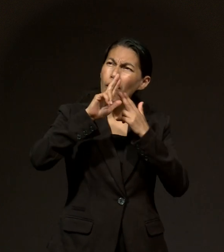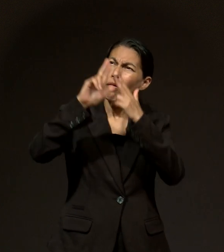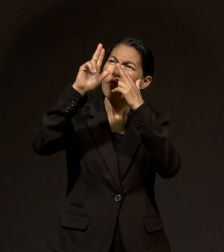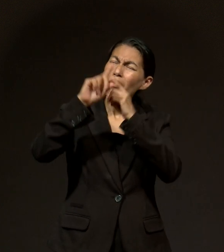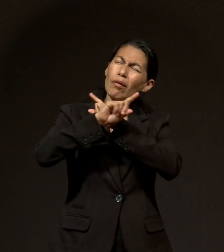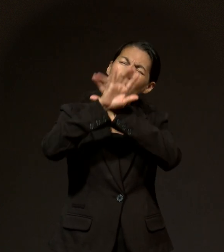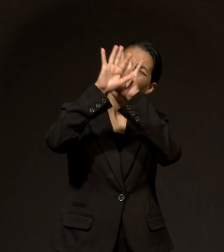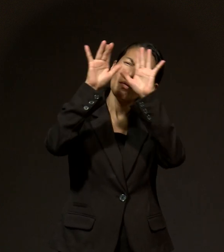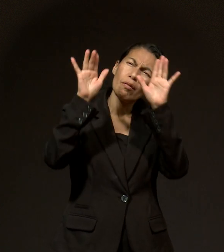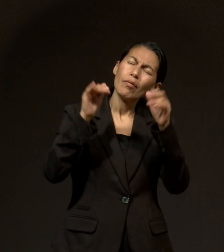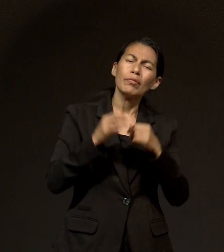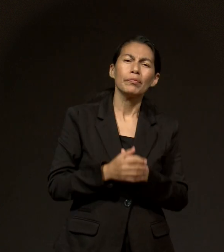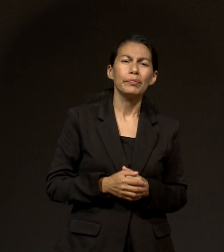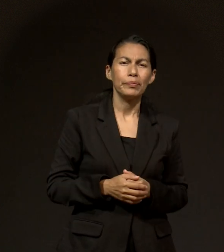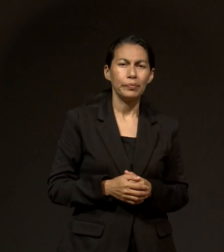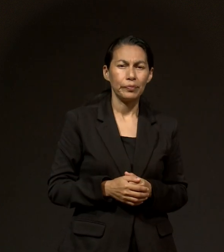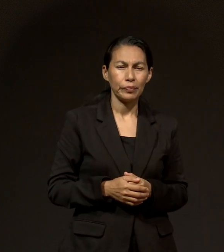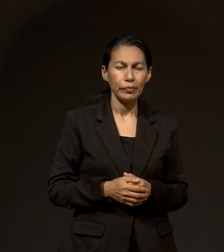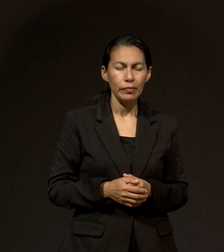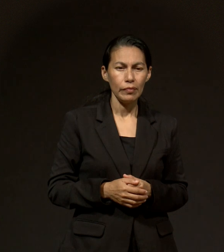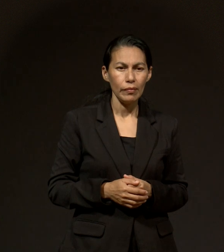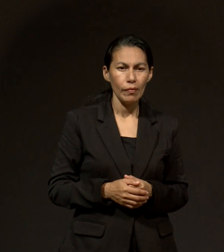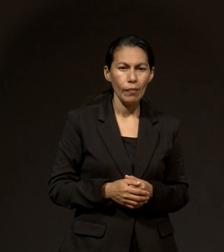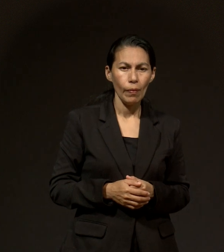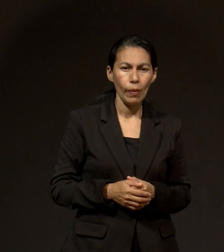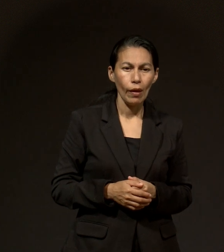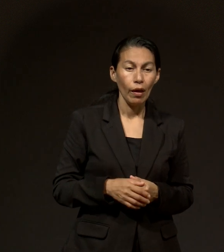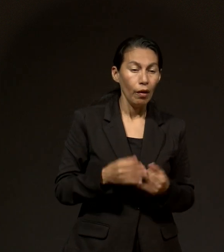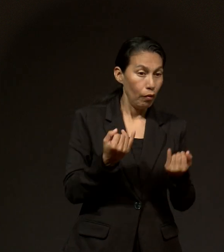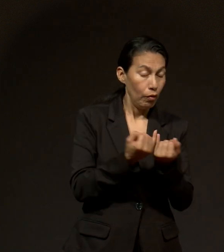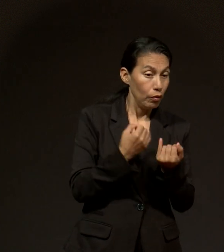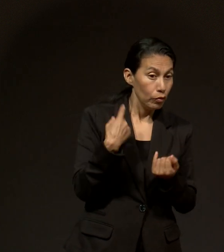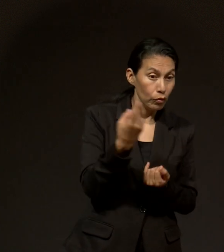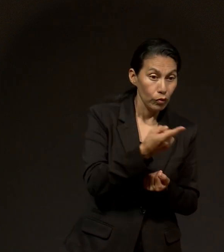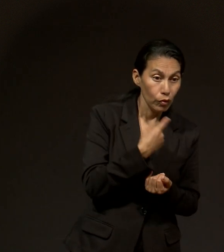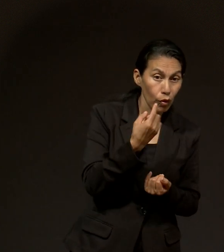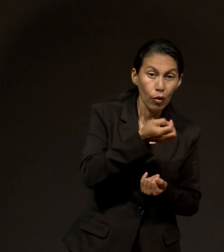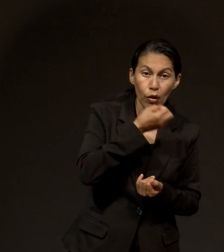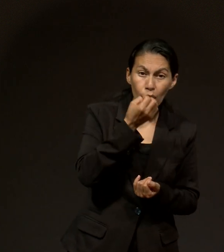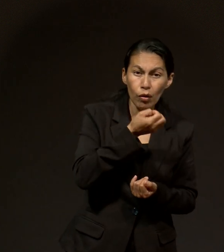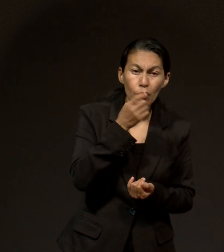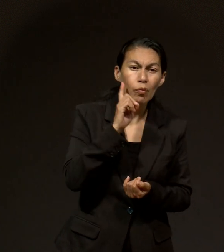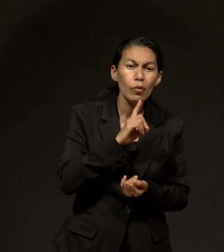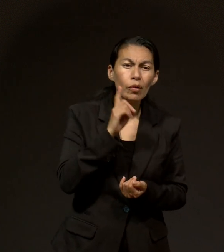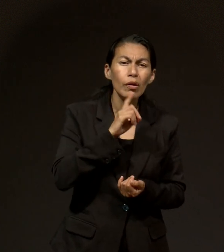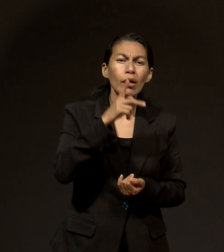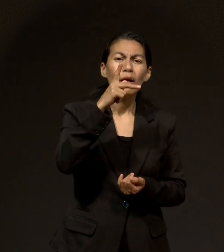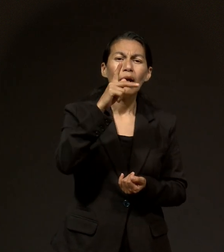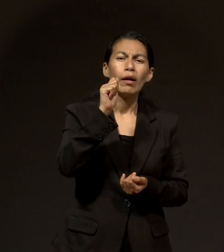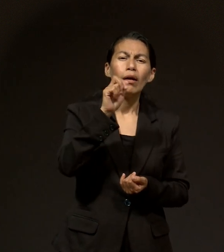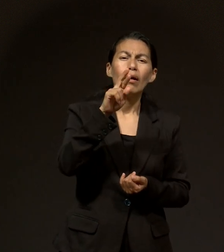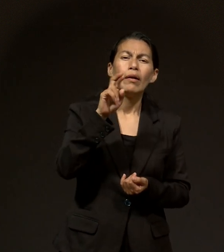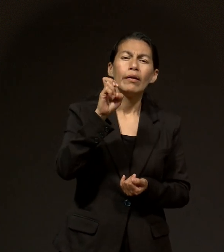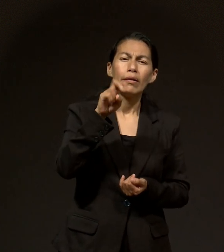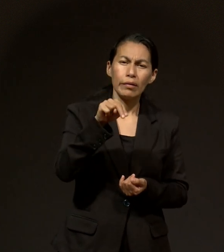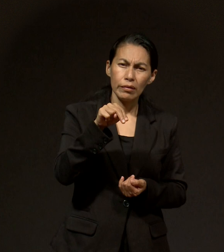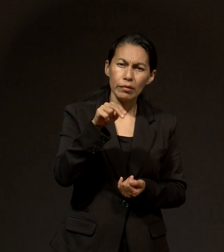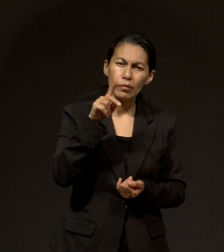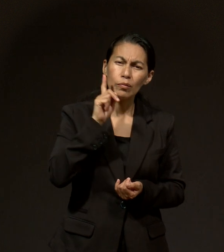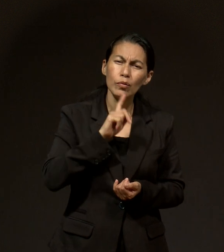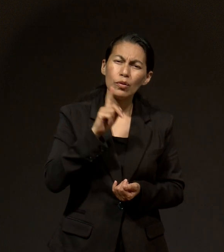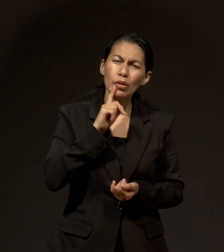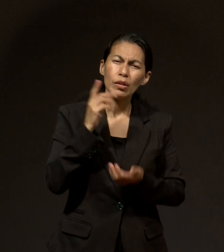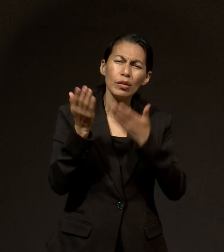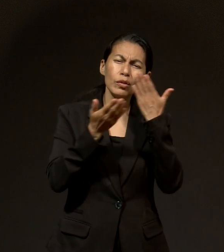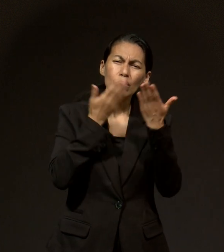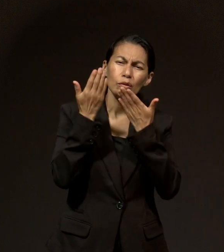También durante estas semanas Hemos estado orando por Karen Karen es una